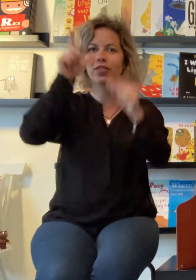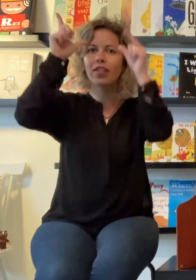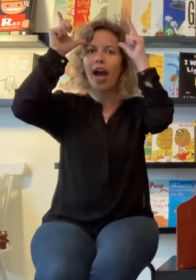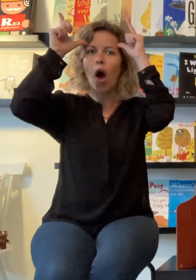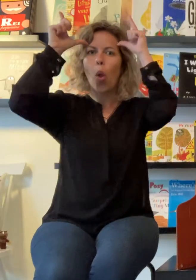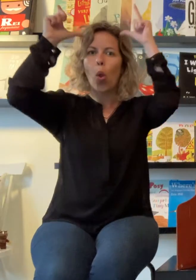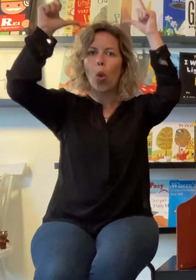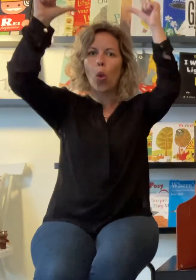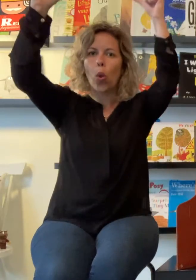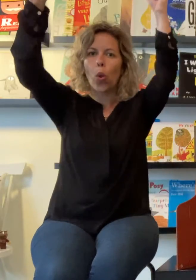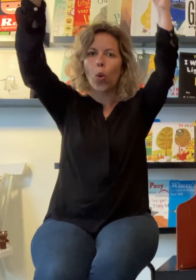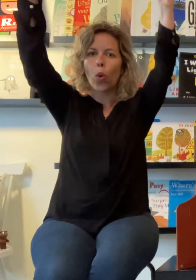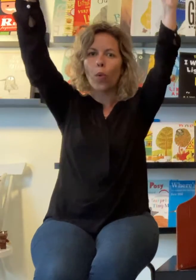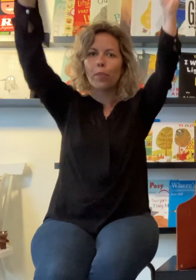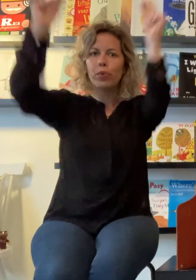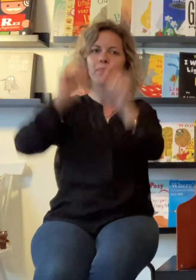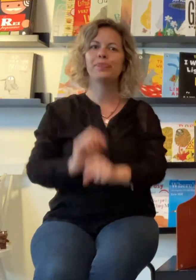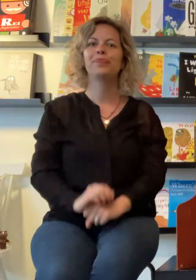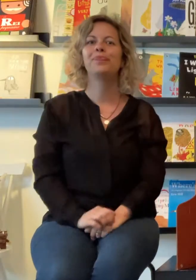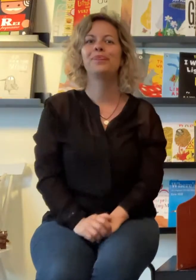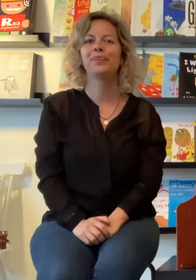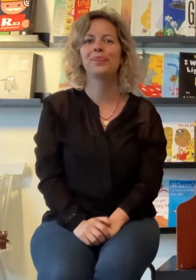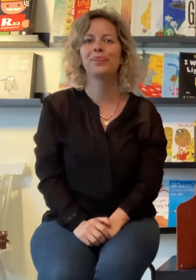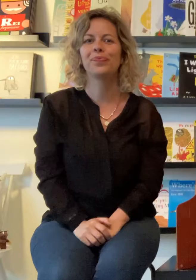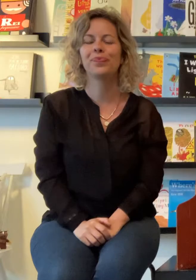Este é o lobo.